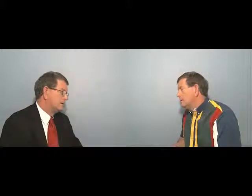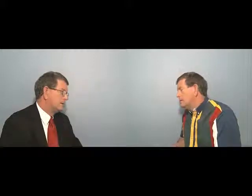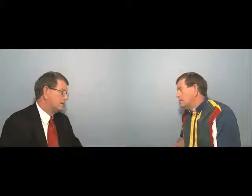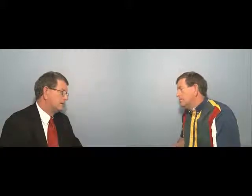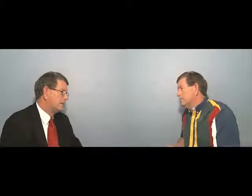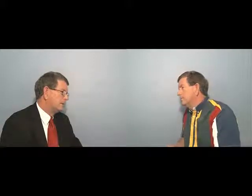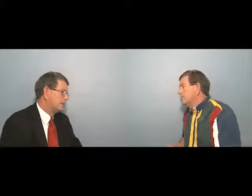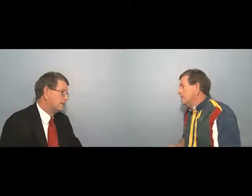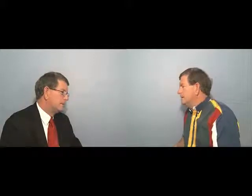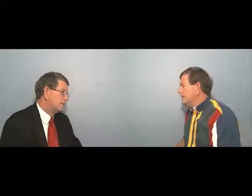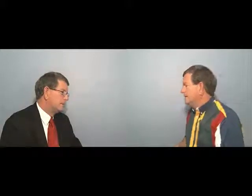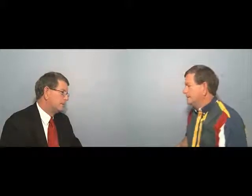Bon,